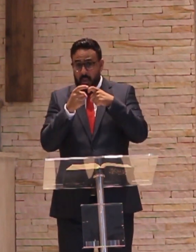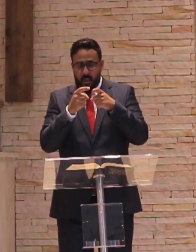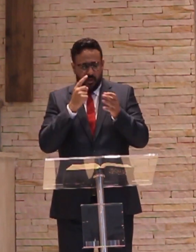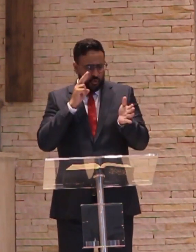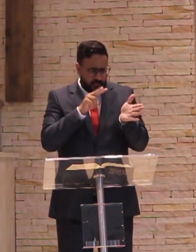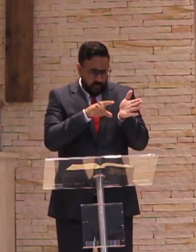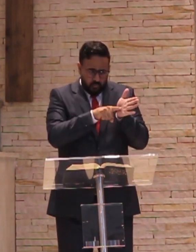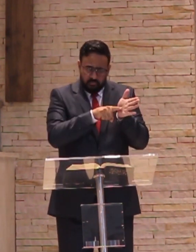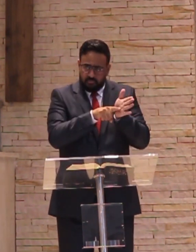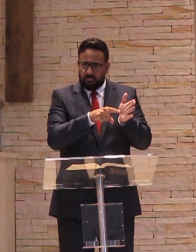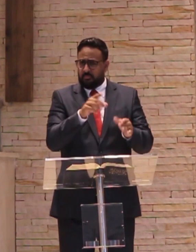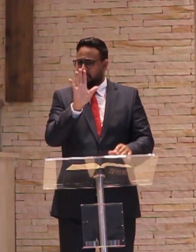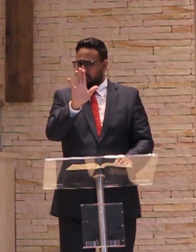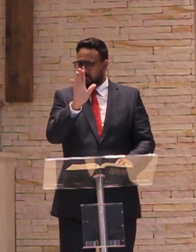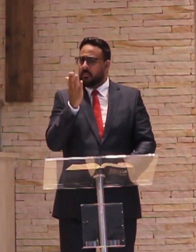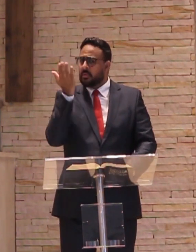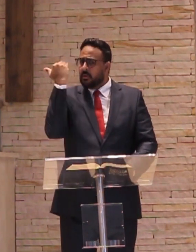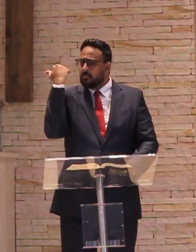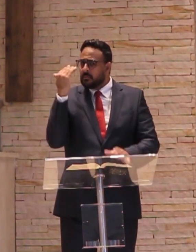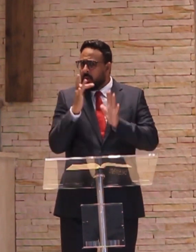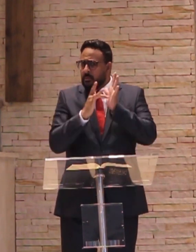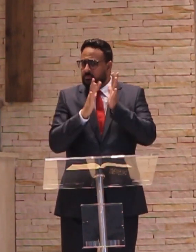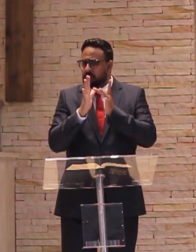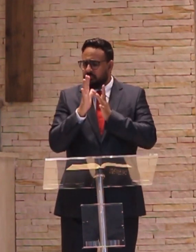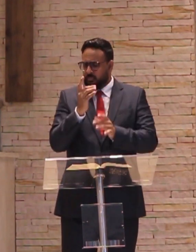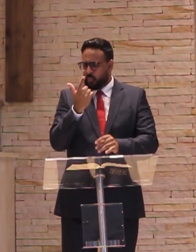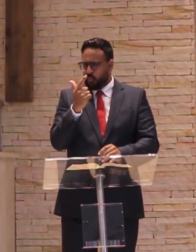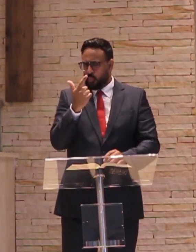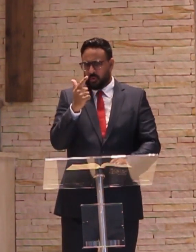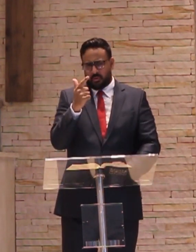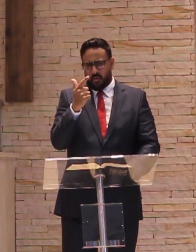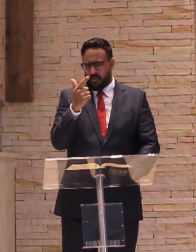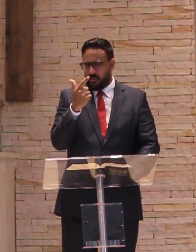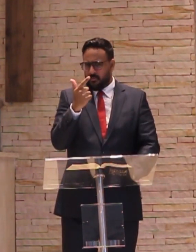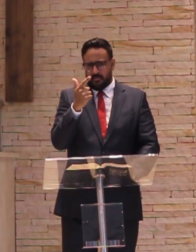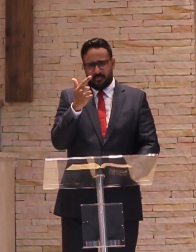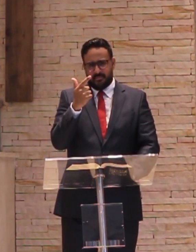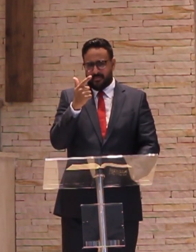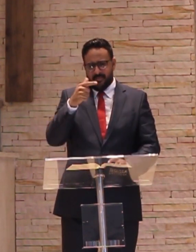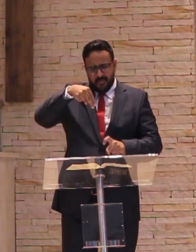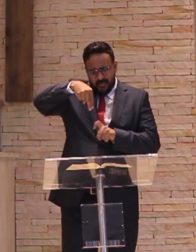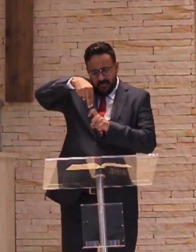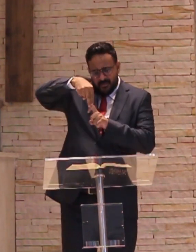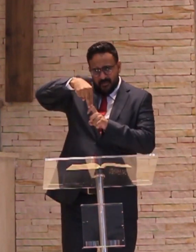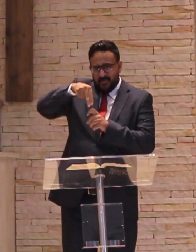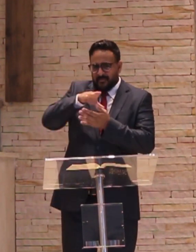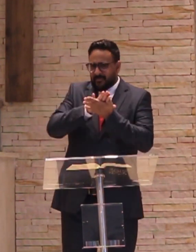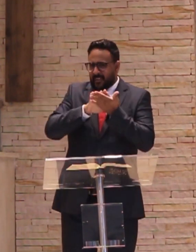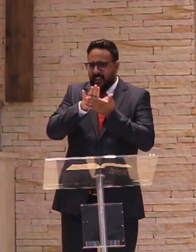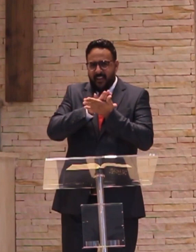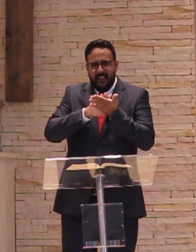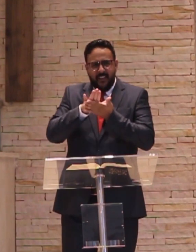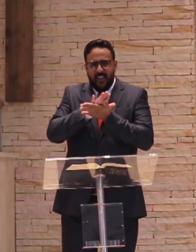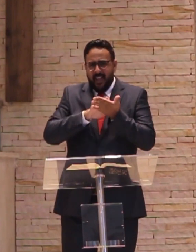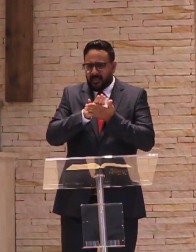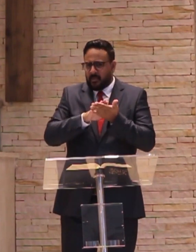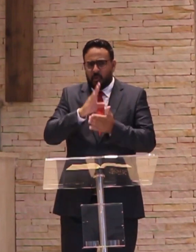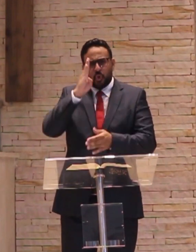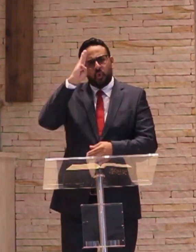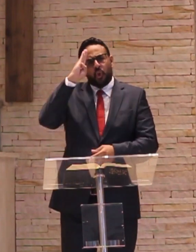para o pé ali na crucifixão, na cruz de Jesus. De acordo com a pesquisa que eu tô comentando com